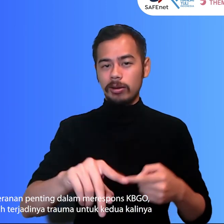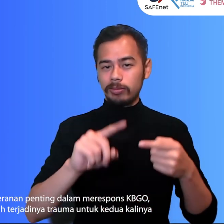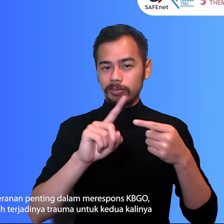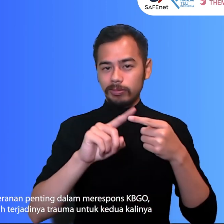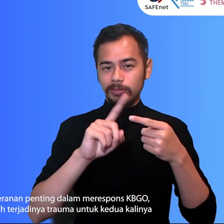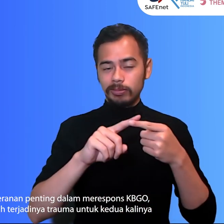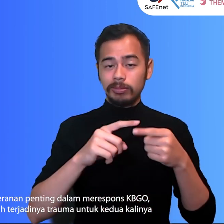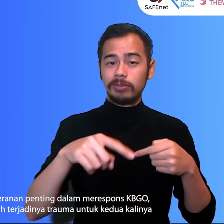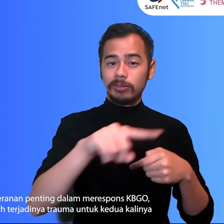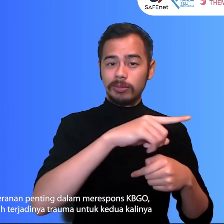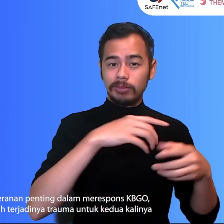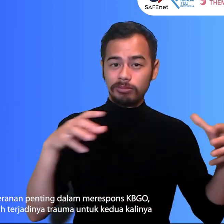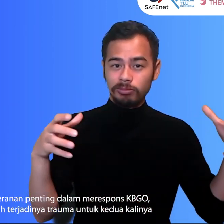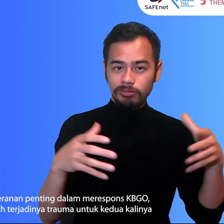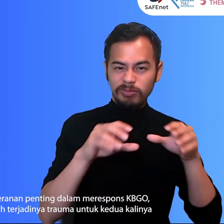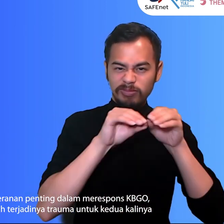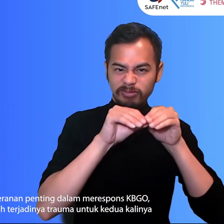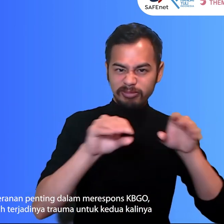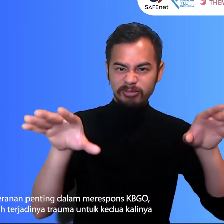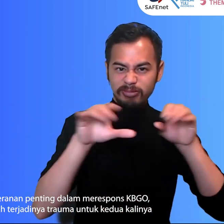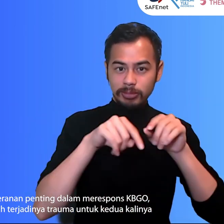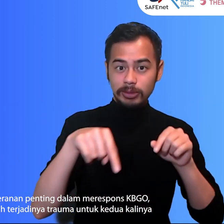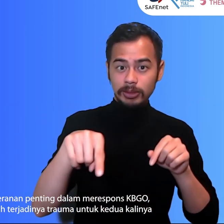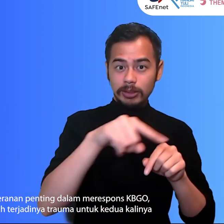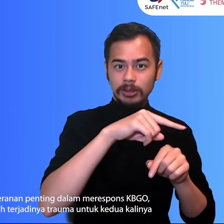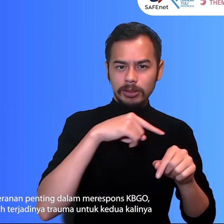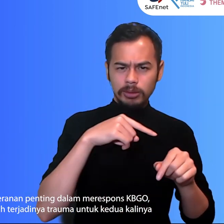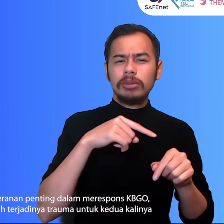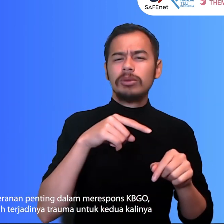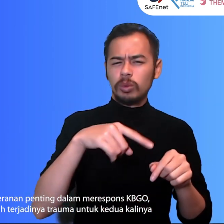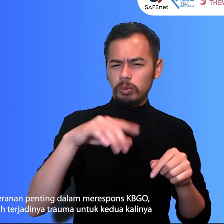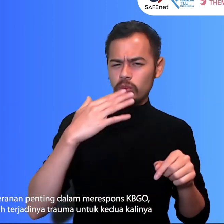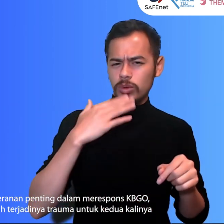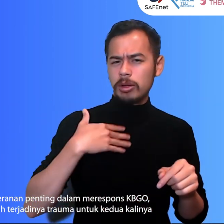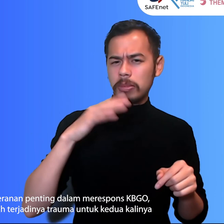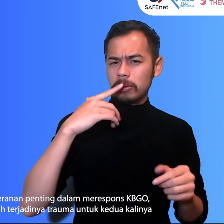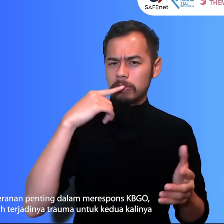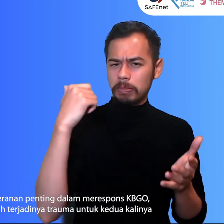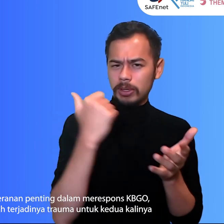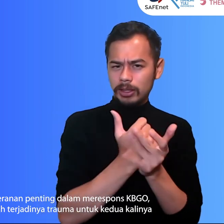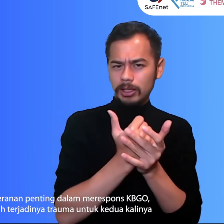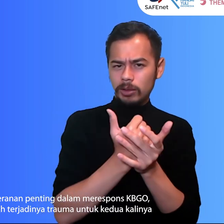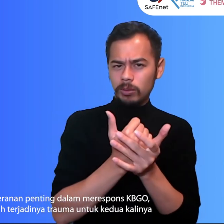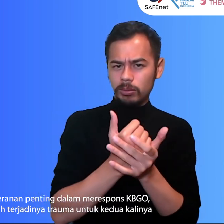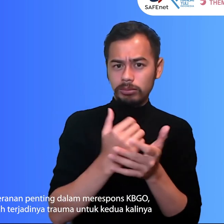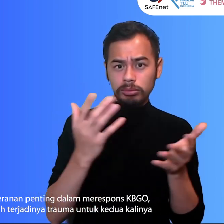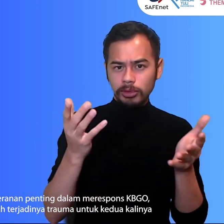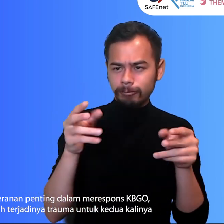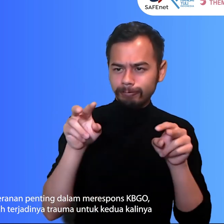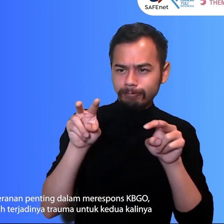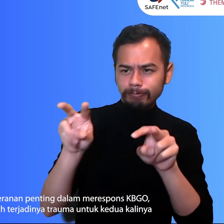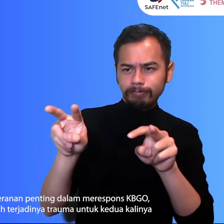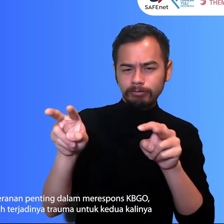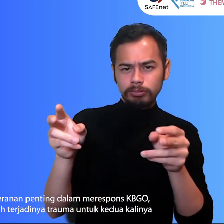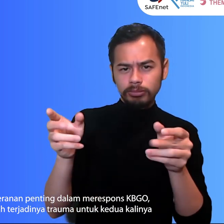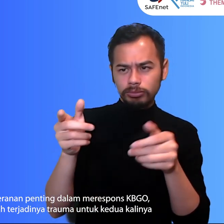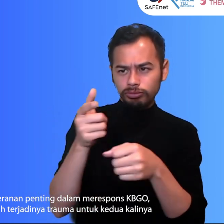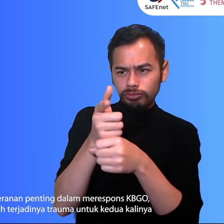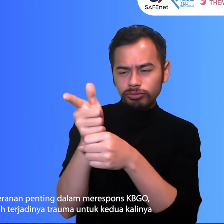Hai ada dua tips yang pertama media massa memiliki peranan penting dalam respon K bego khususnya